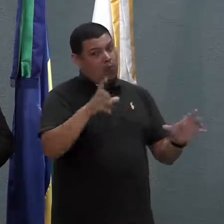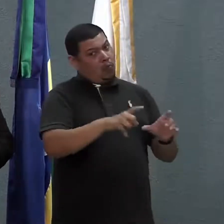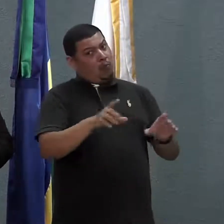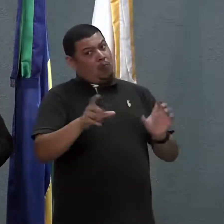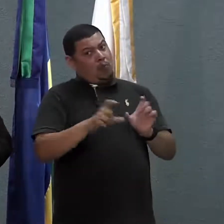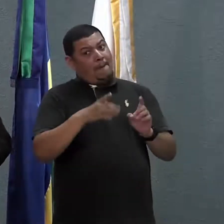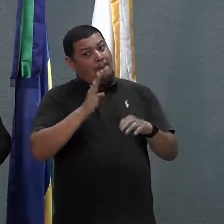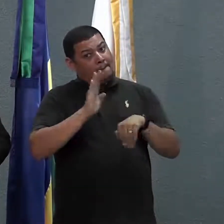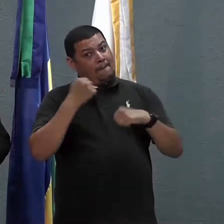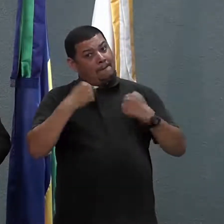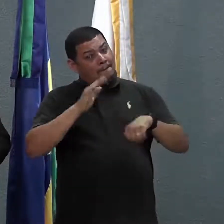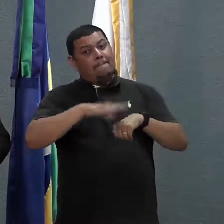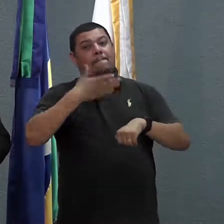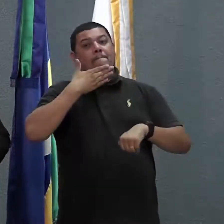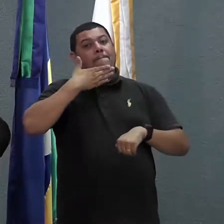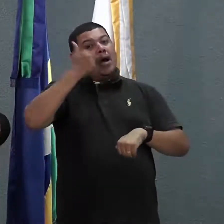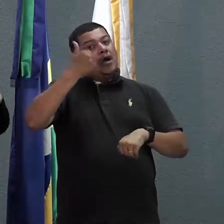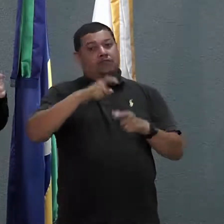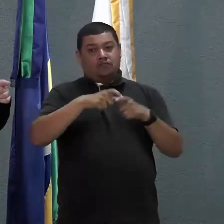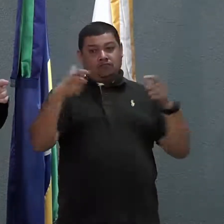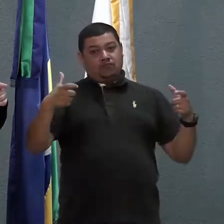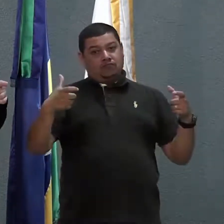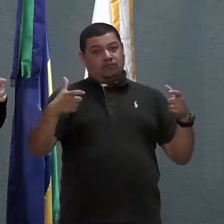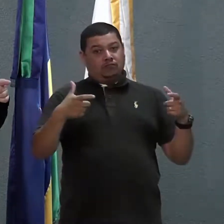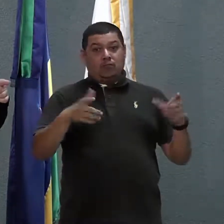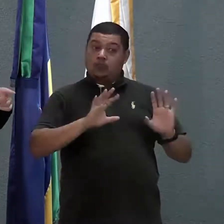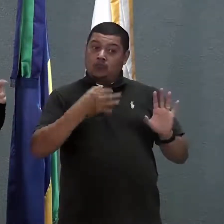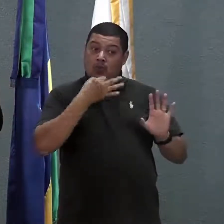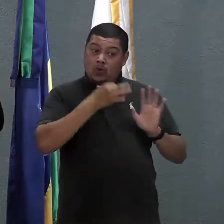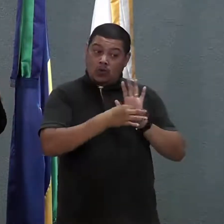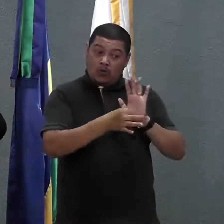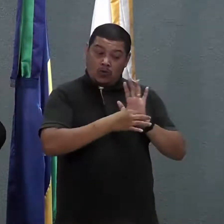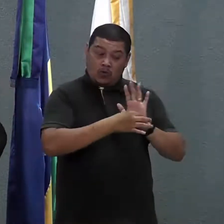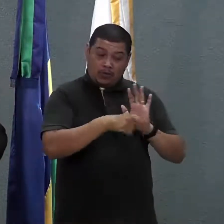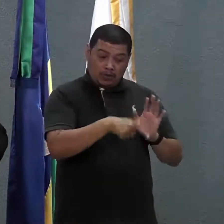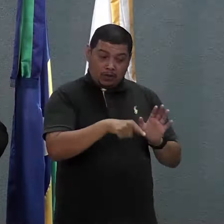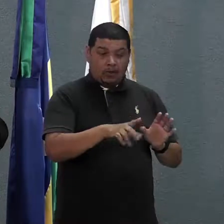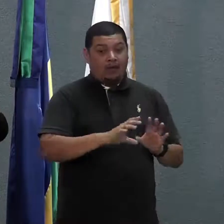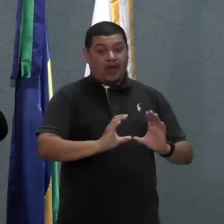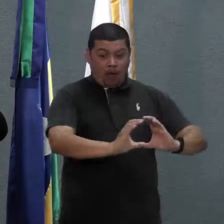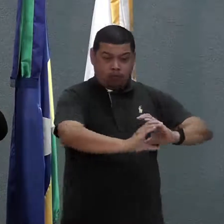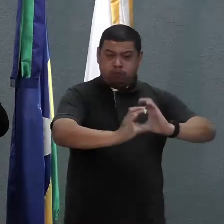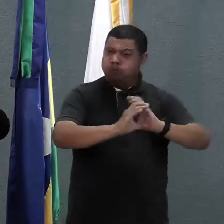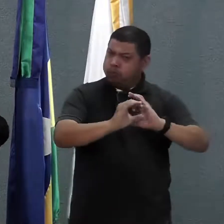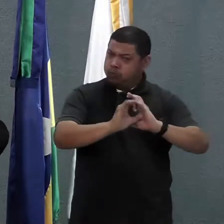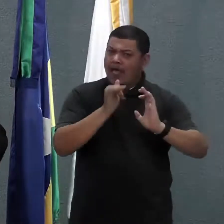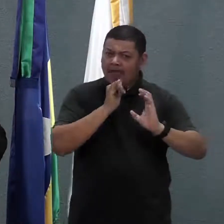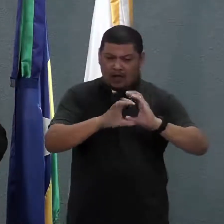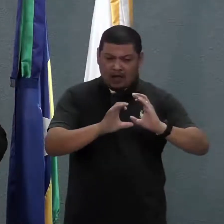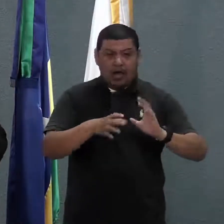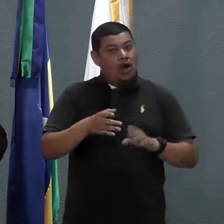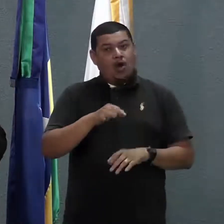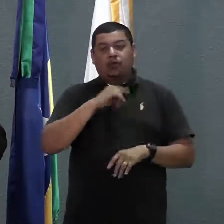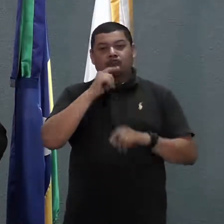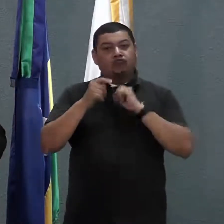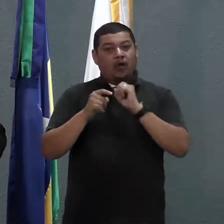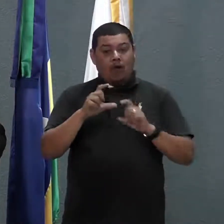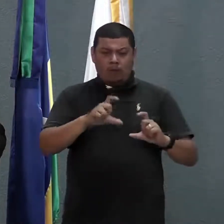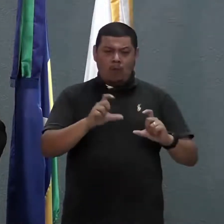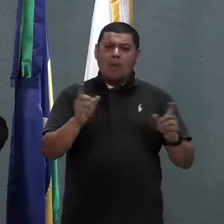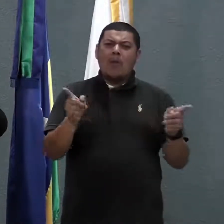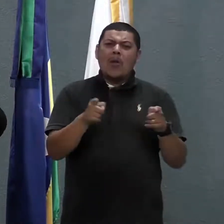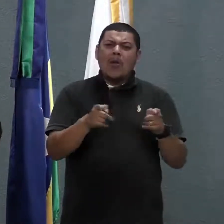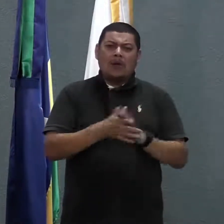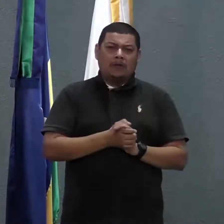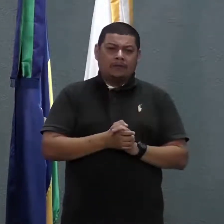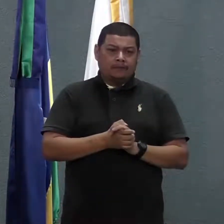água. Eu acho que, presta atenção, esse tubo aí não aguenta a vazão de água.